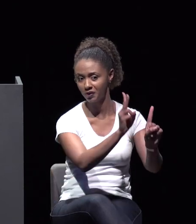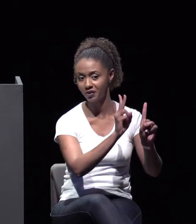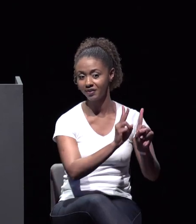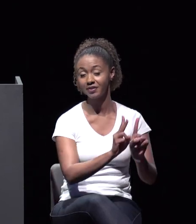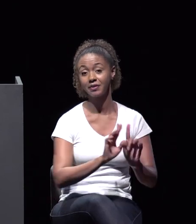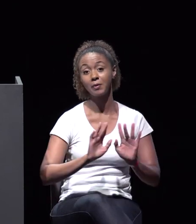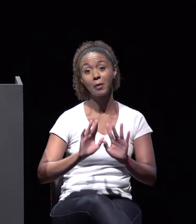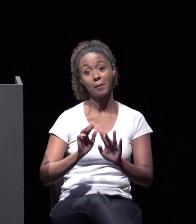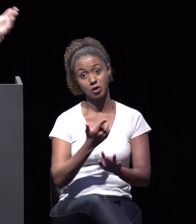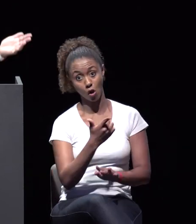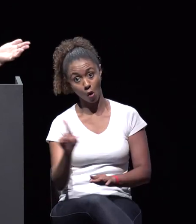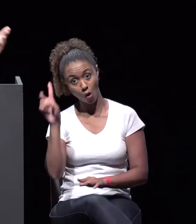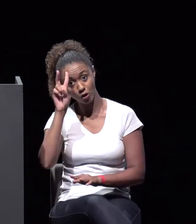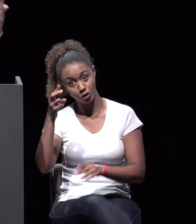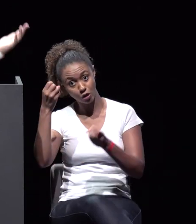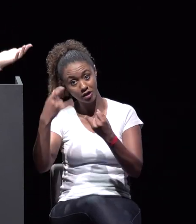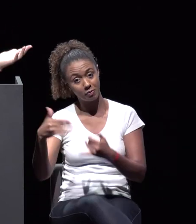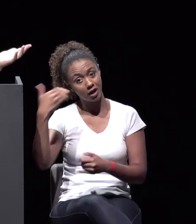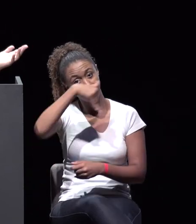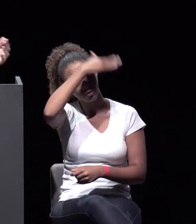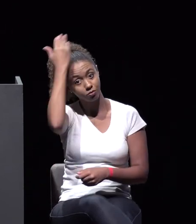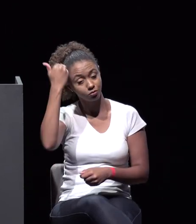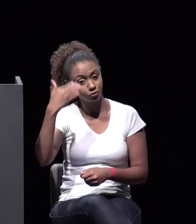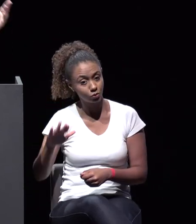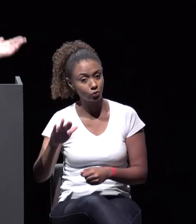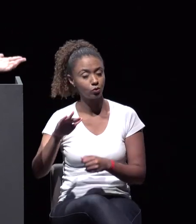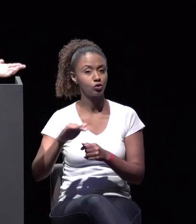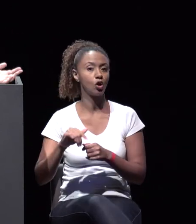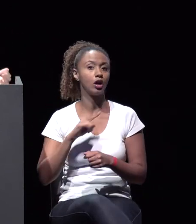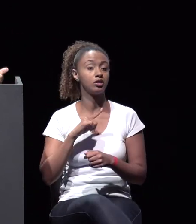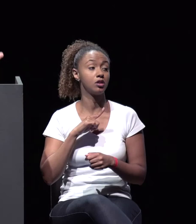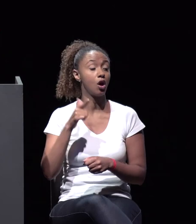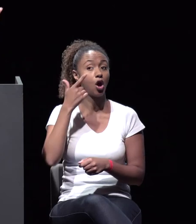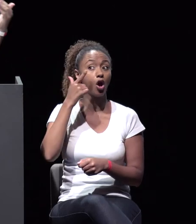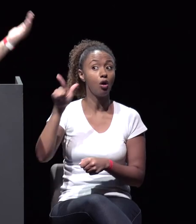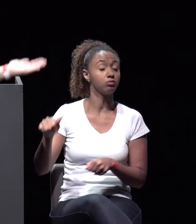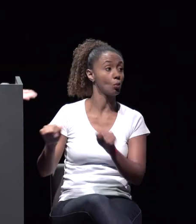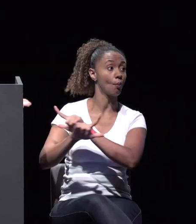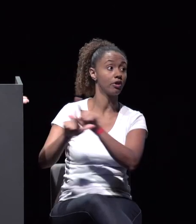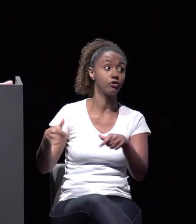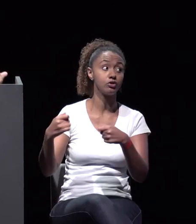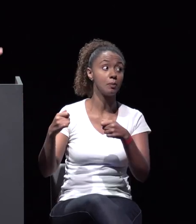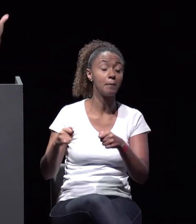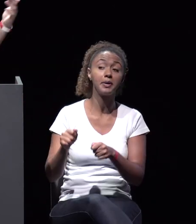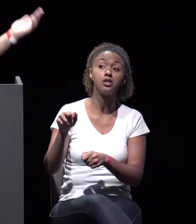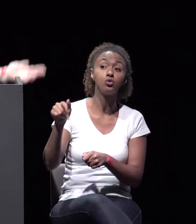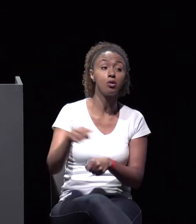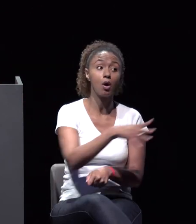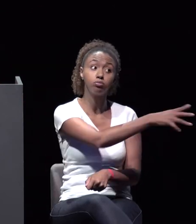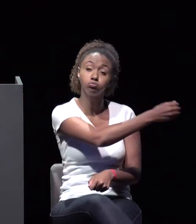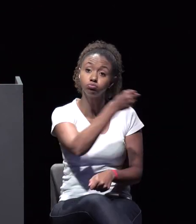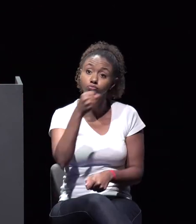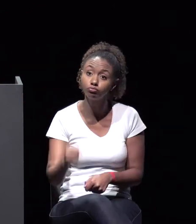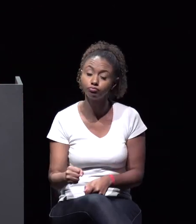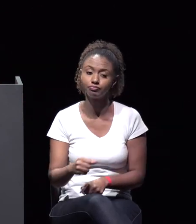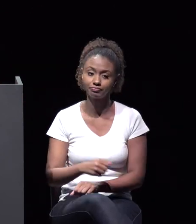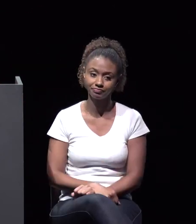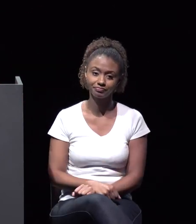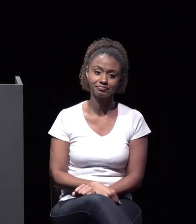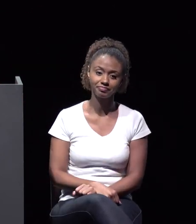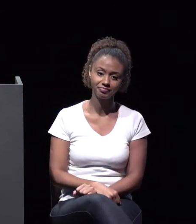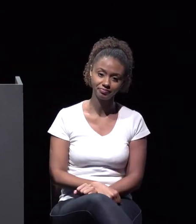amanhã já falou o trono de que tal só seria rede que tu está vazio você tem que trazer seu irmão e manda algum buscam chance